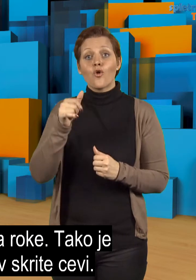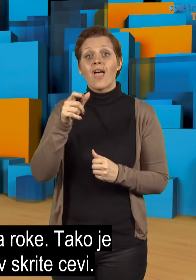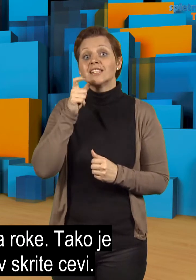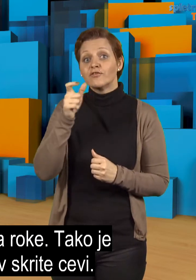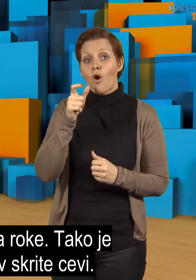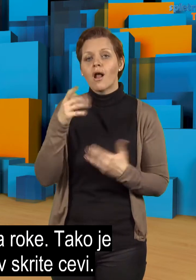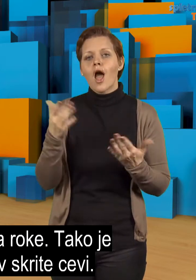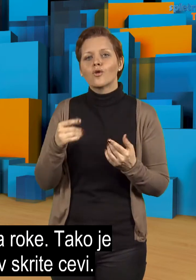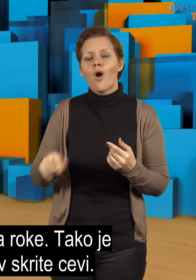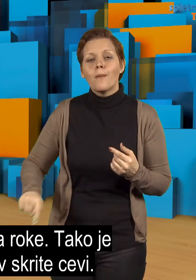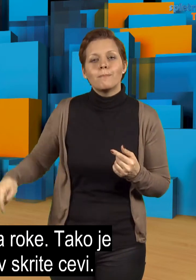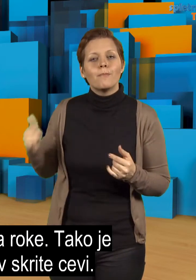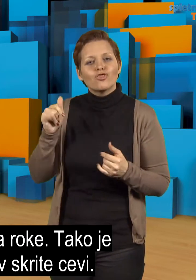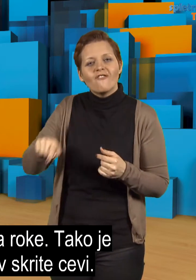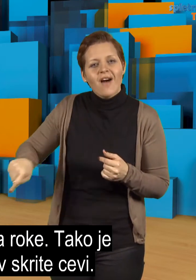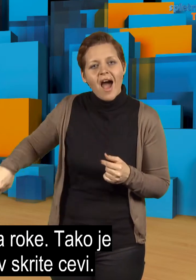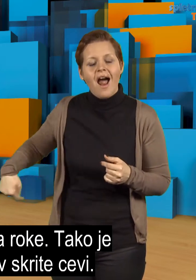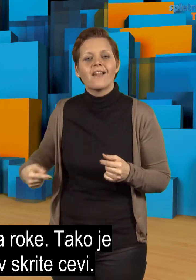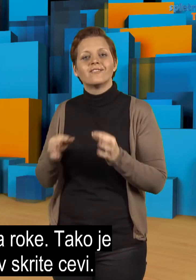Tako je zvok lahko potoval v skrite cevi.